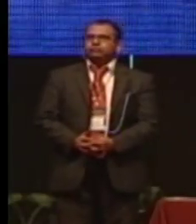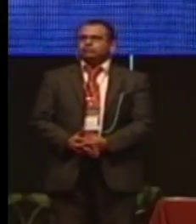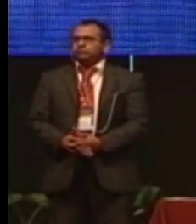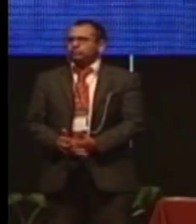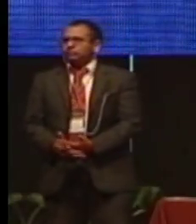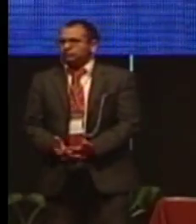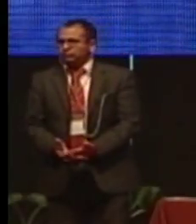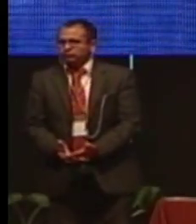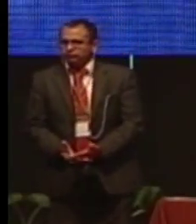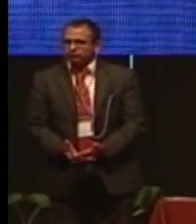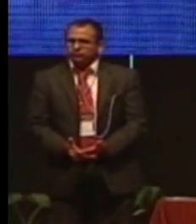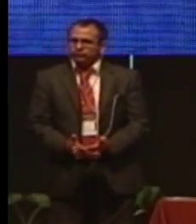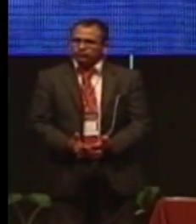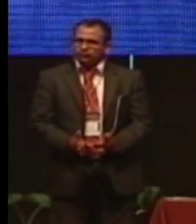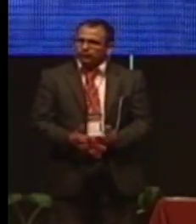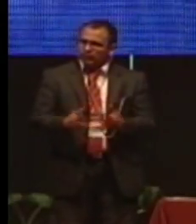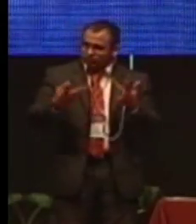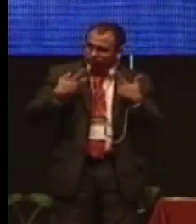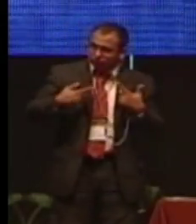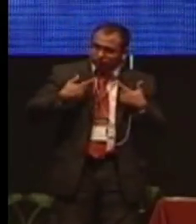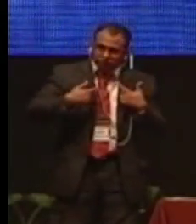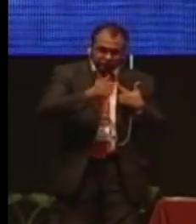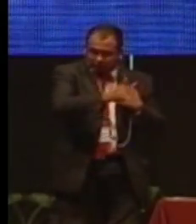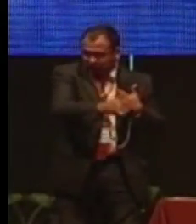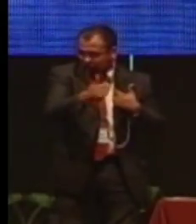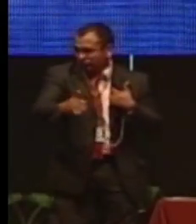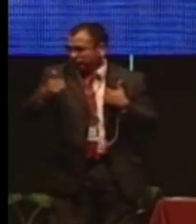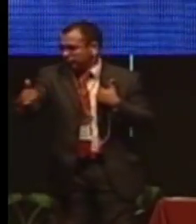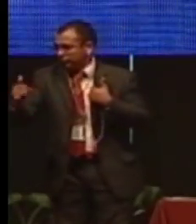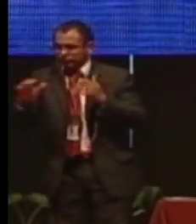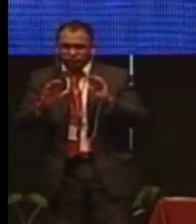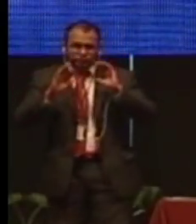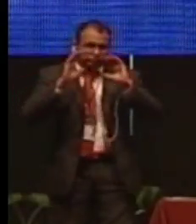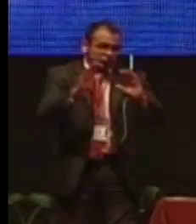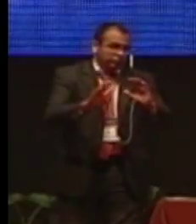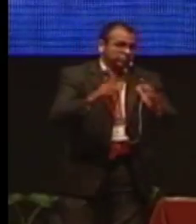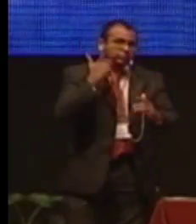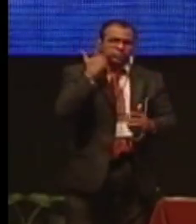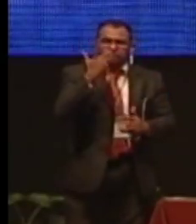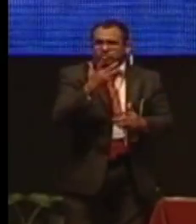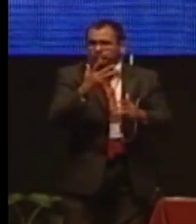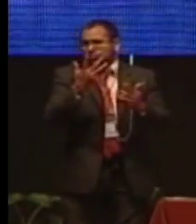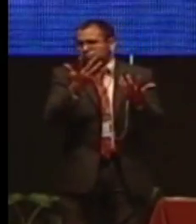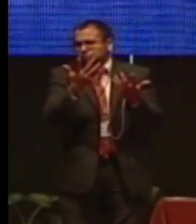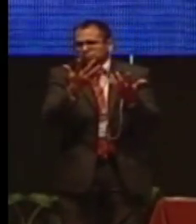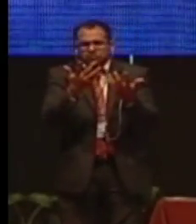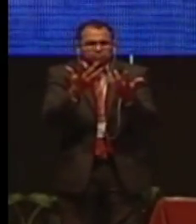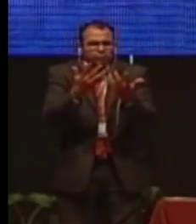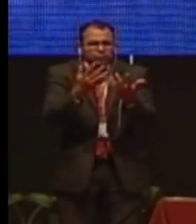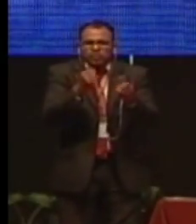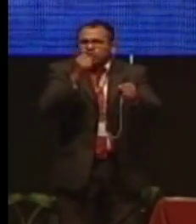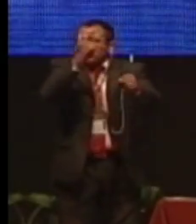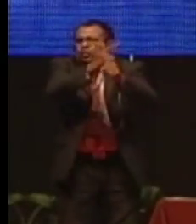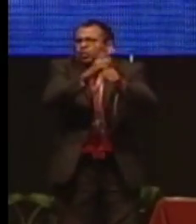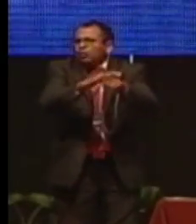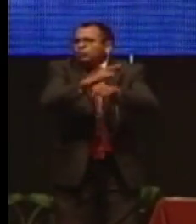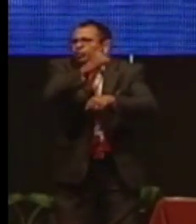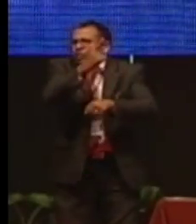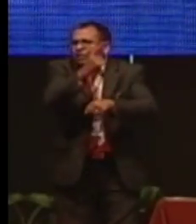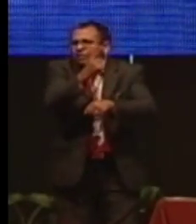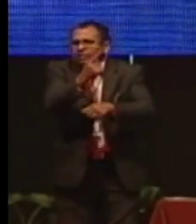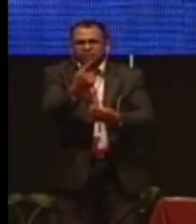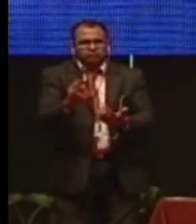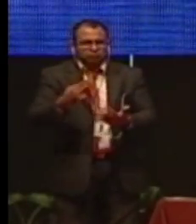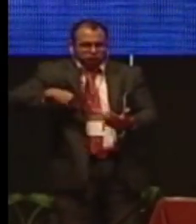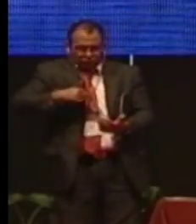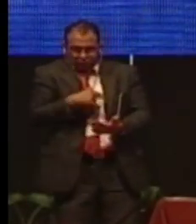La razón principal por la que te quieres y te cuidas tanto a ti mismo y quieres amarte a ti mismo es porque de nacimiento